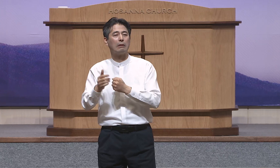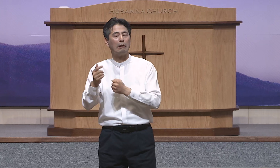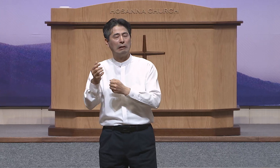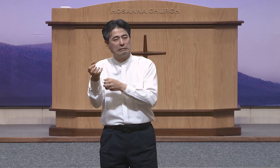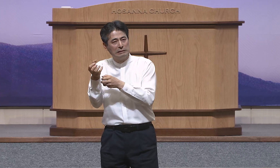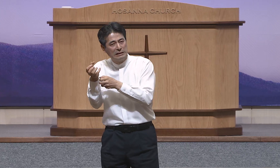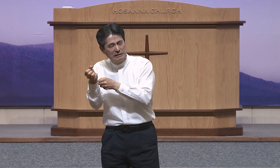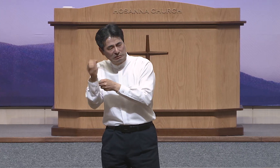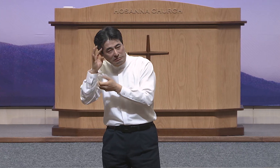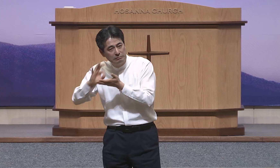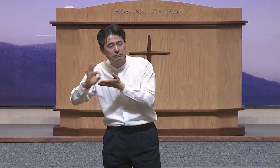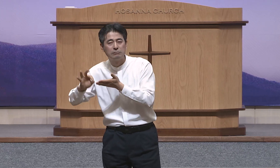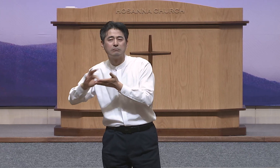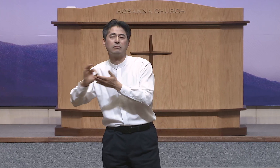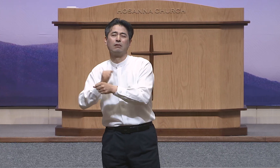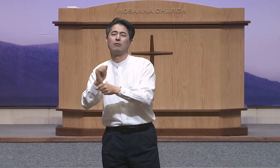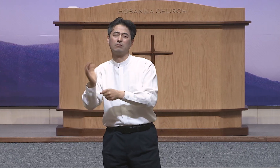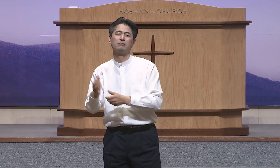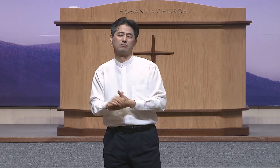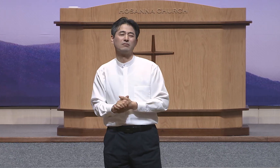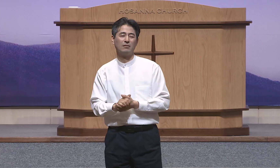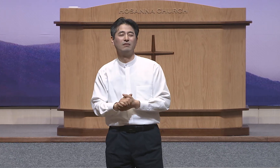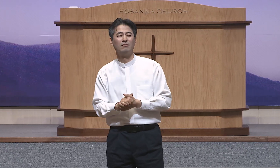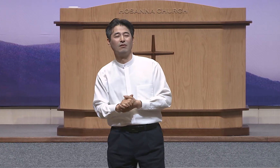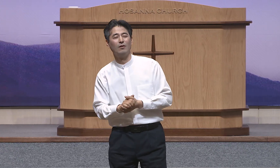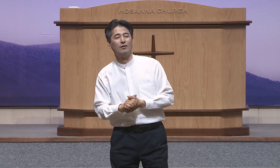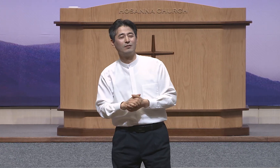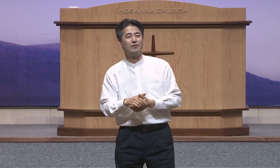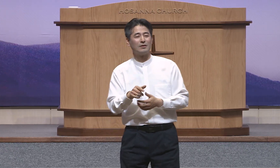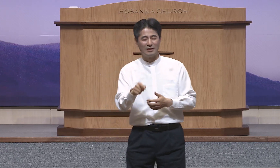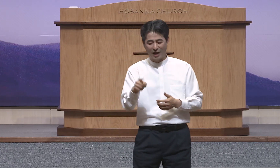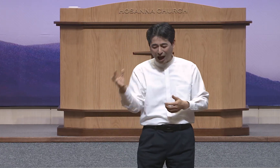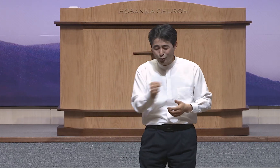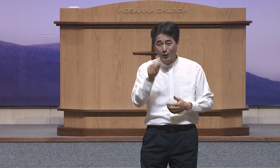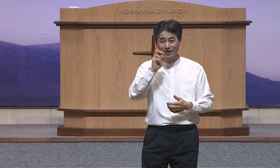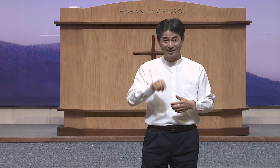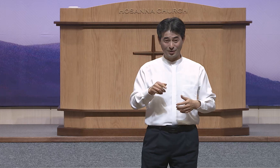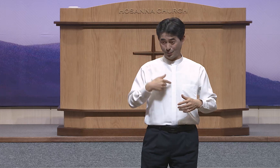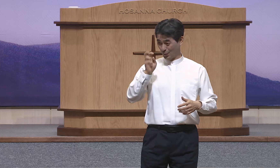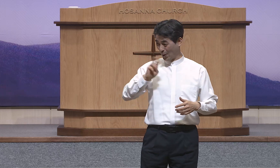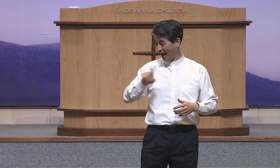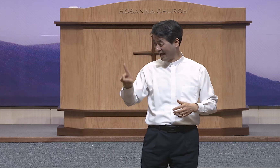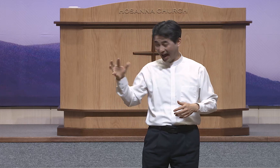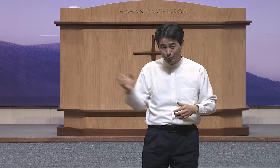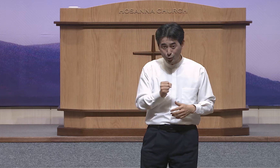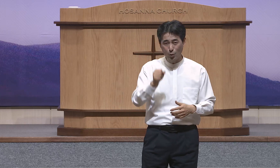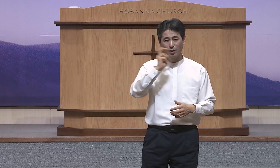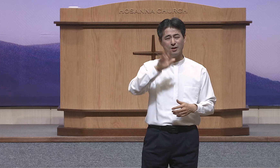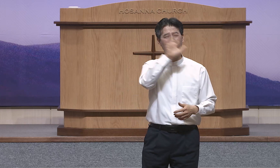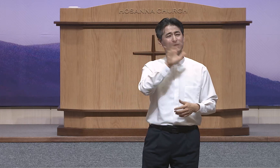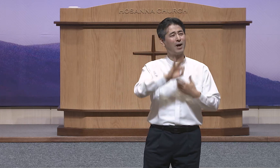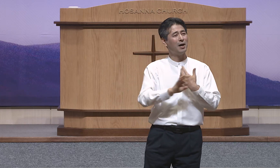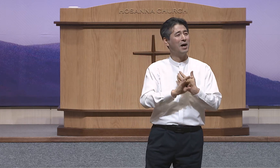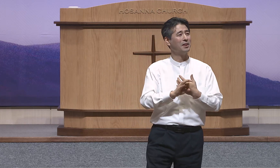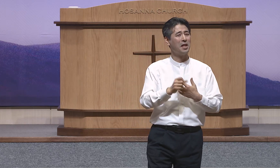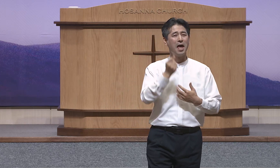못하기 때문에 그런 부분들에 있어서 항상 신경을 쓰고 제가